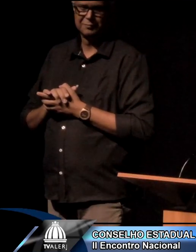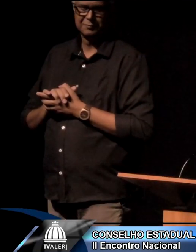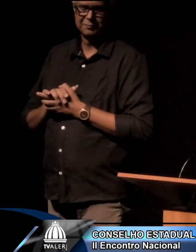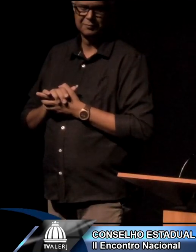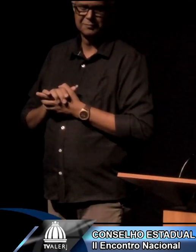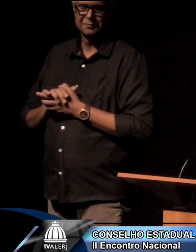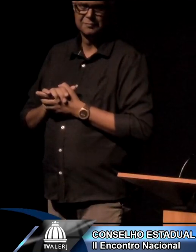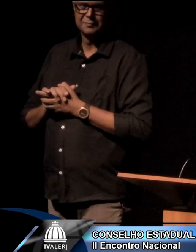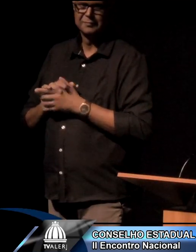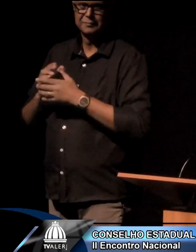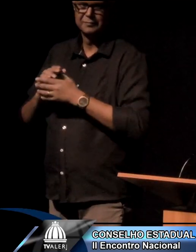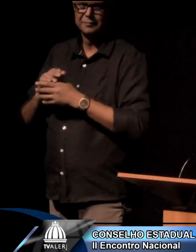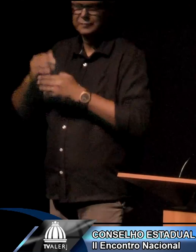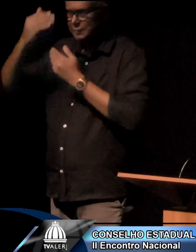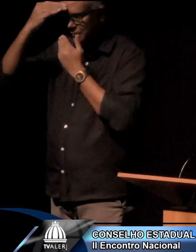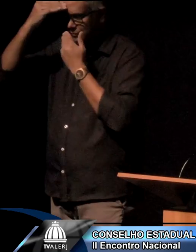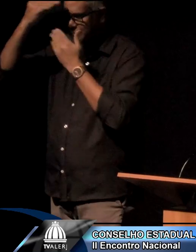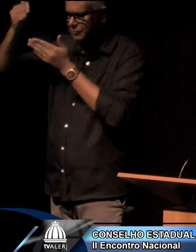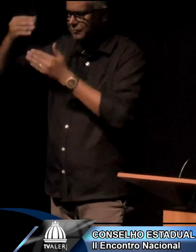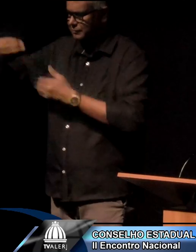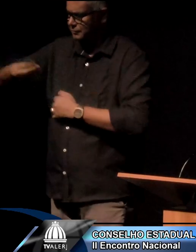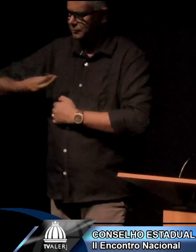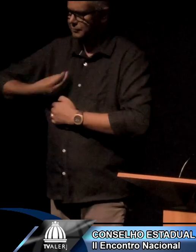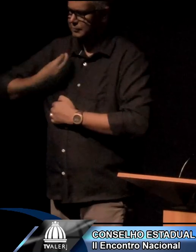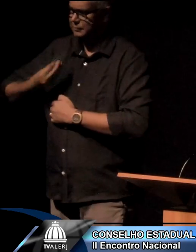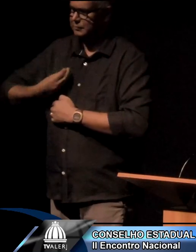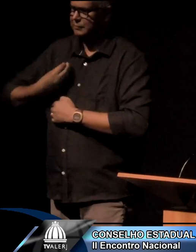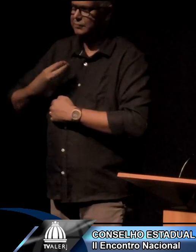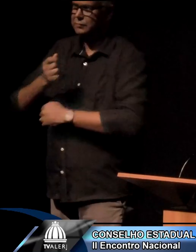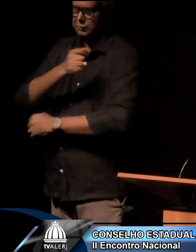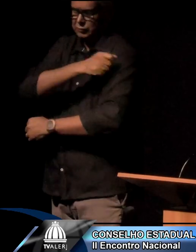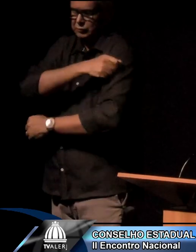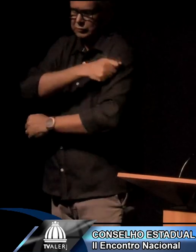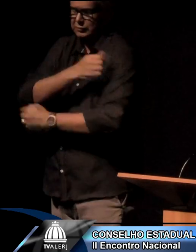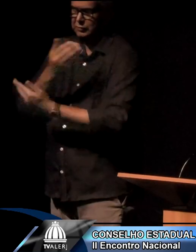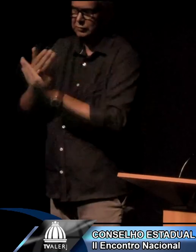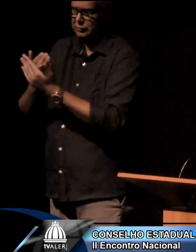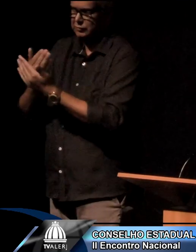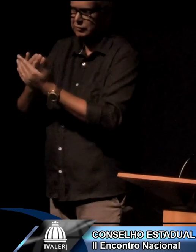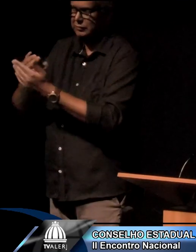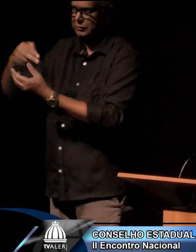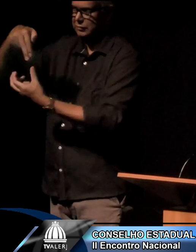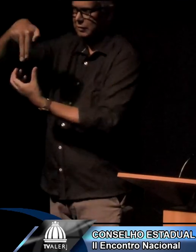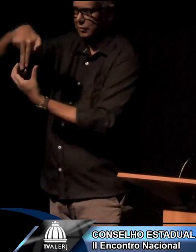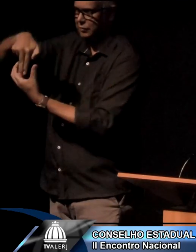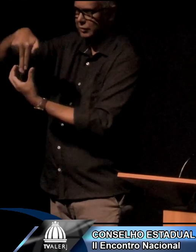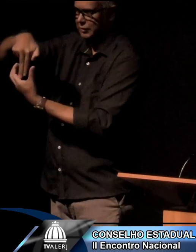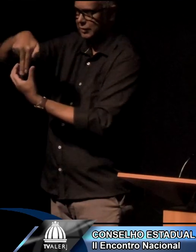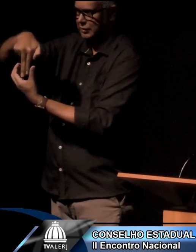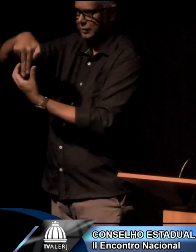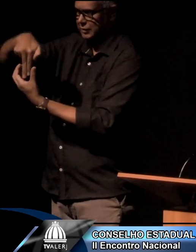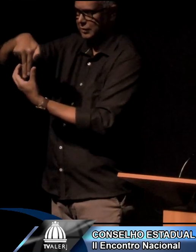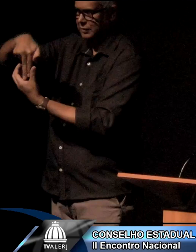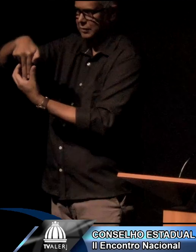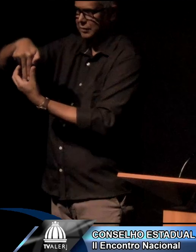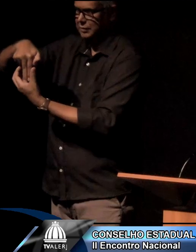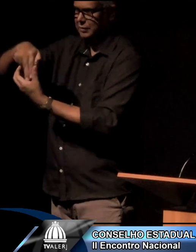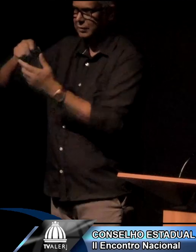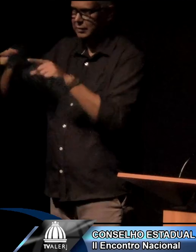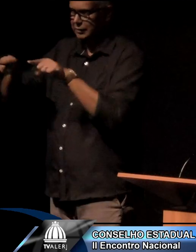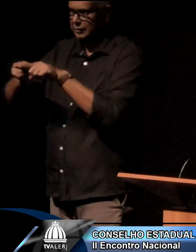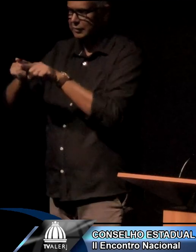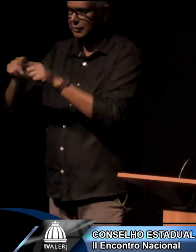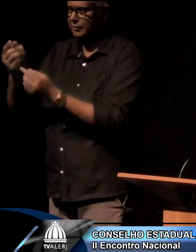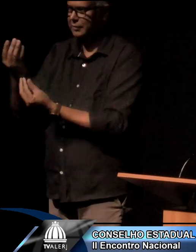queria muito agradecer a participação dos estudantes da Unirio e da UERJ